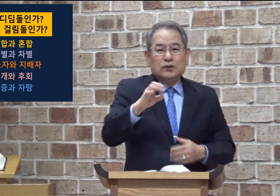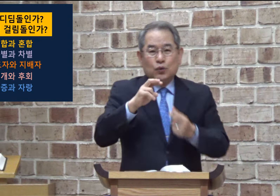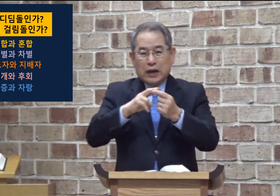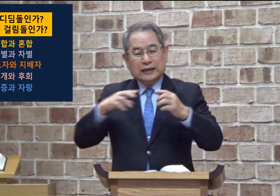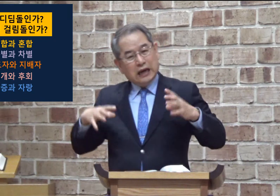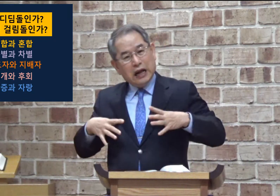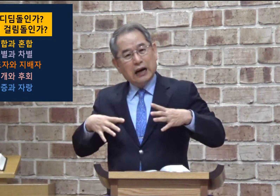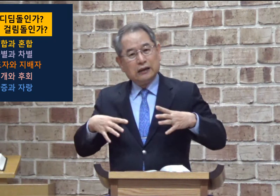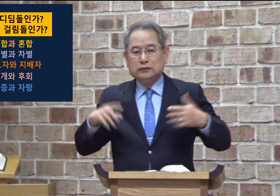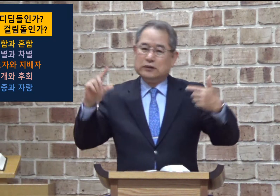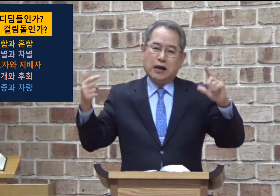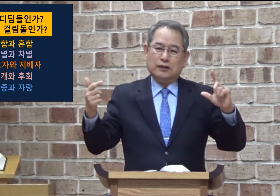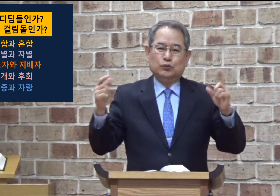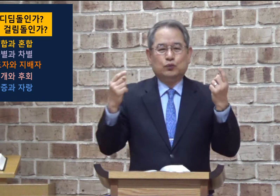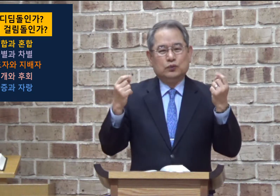알리는 것입니다.